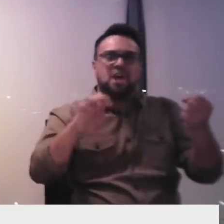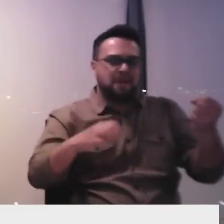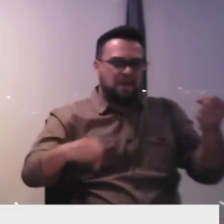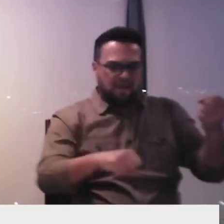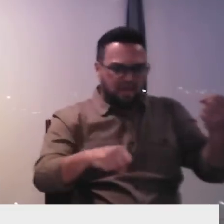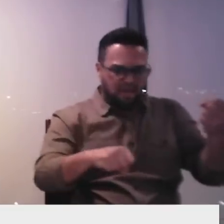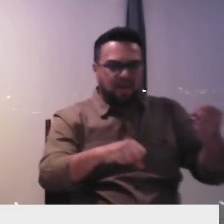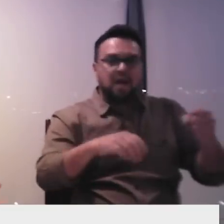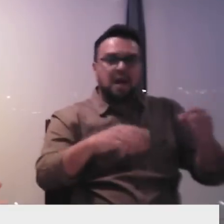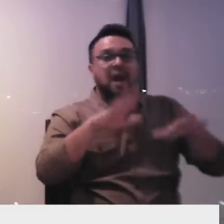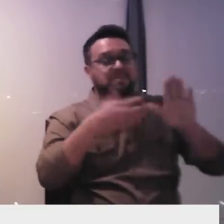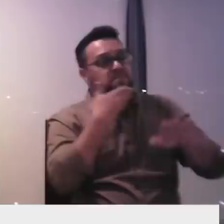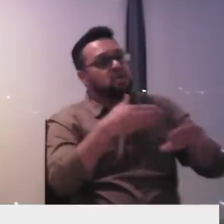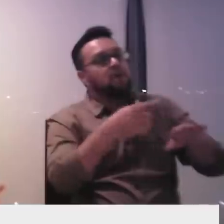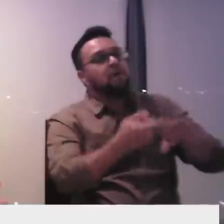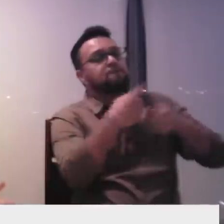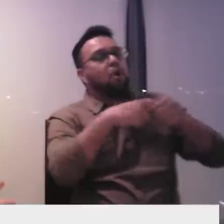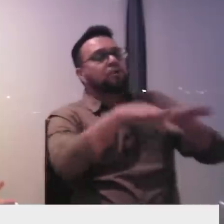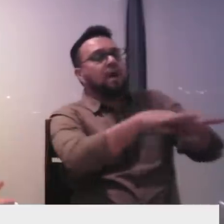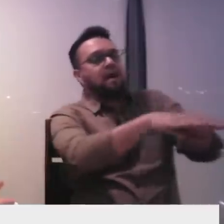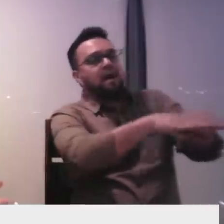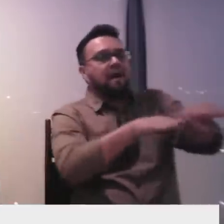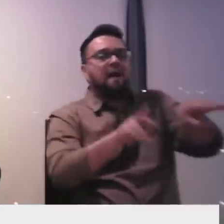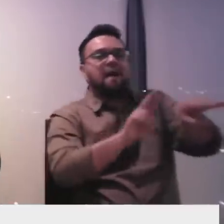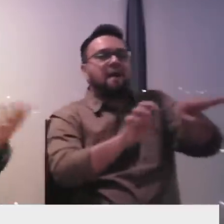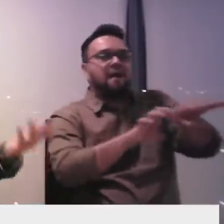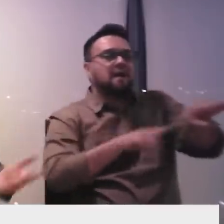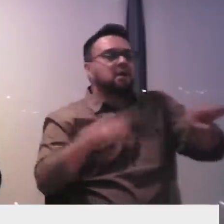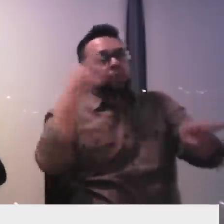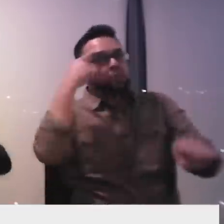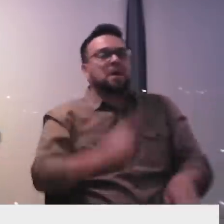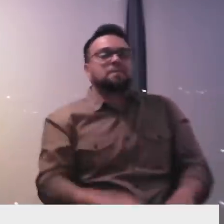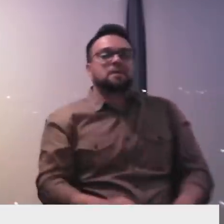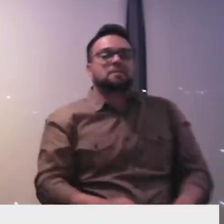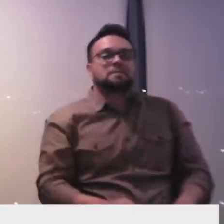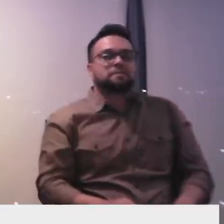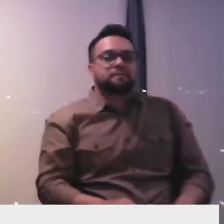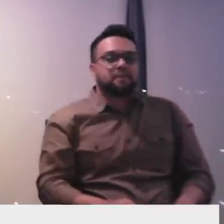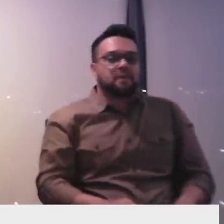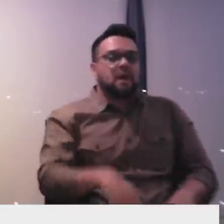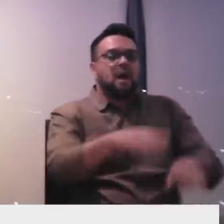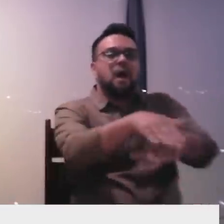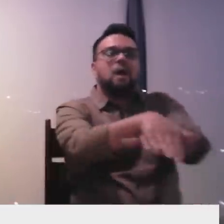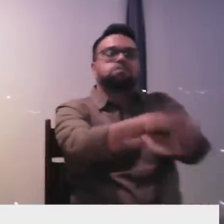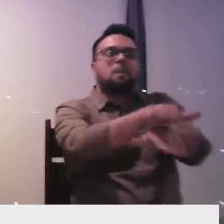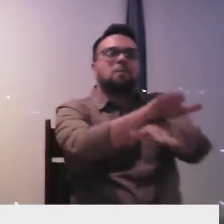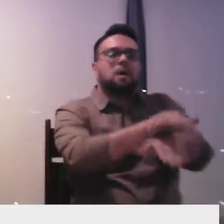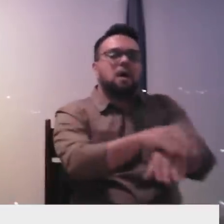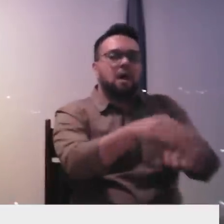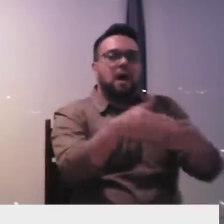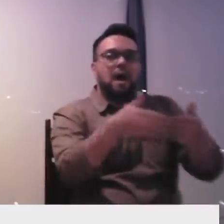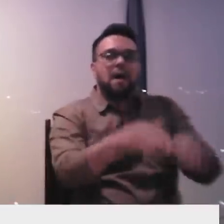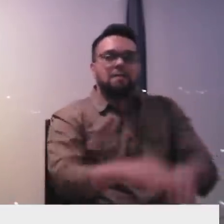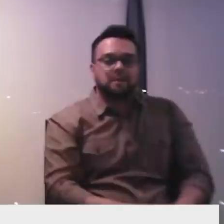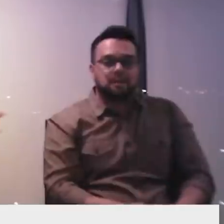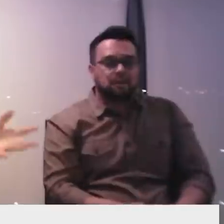Mandava o cara dar uma ré muitas vezes, não sabia dar uma ré, mandava abrir o capô do carro, apontava lá, aqui, ó, esse aqui, ó, tampa o